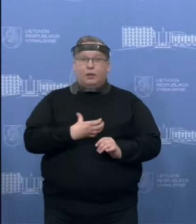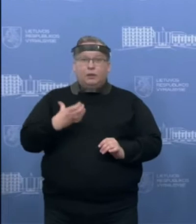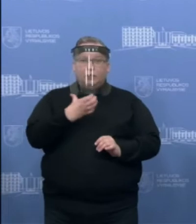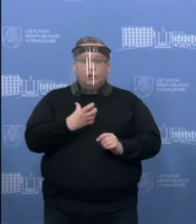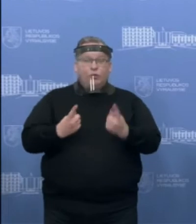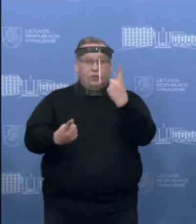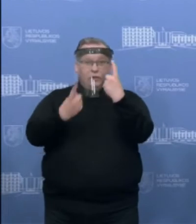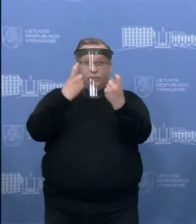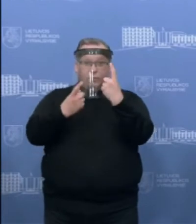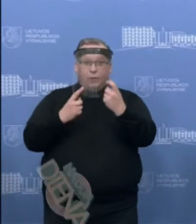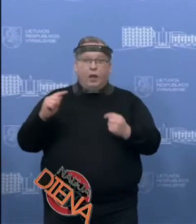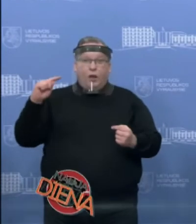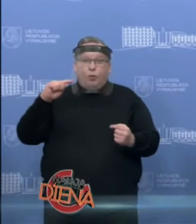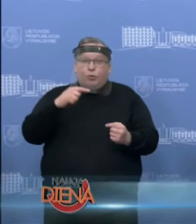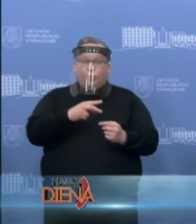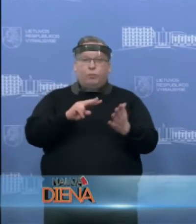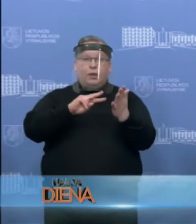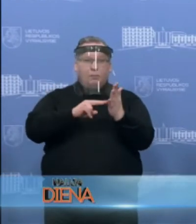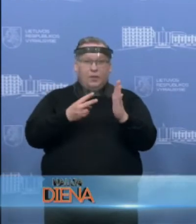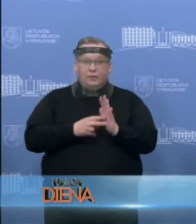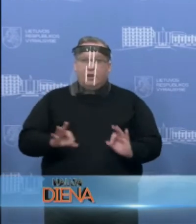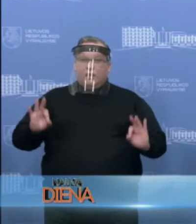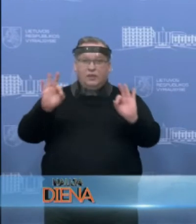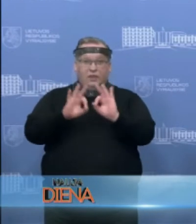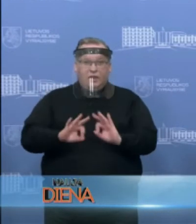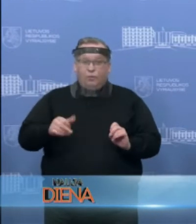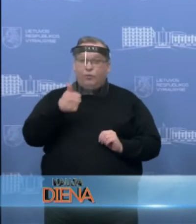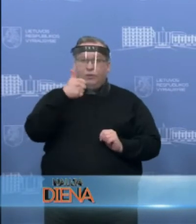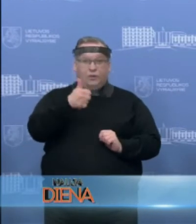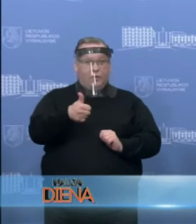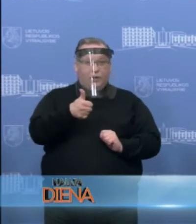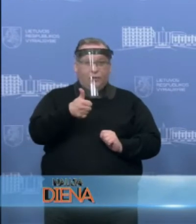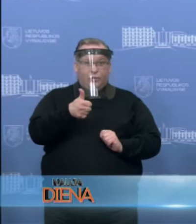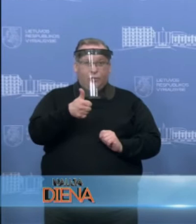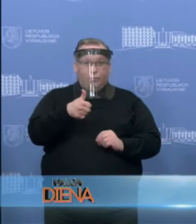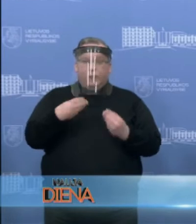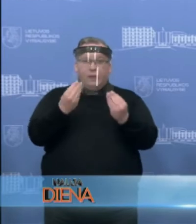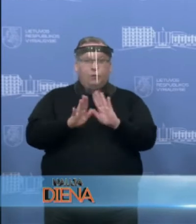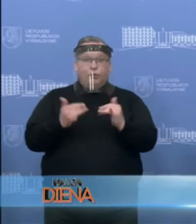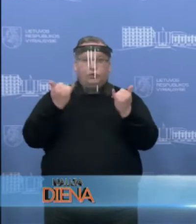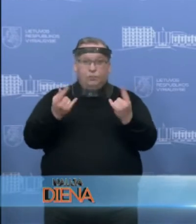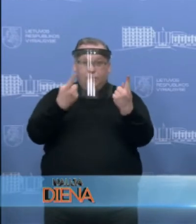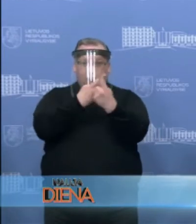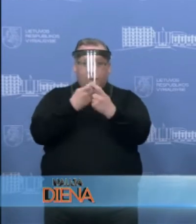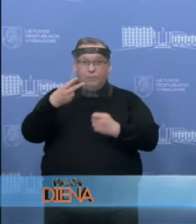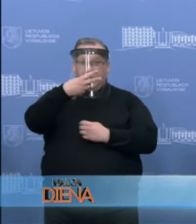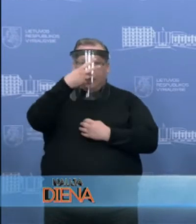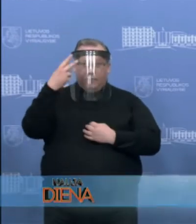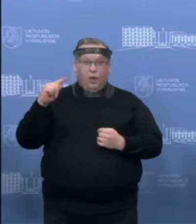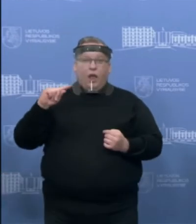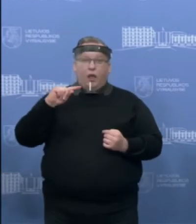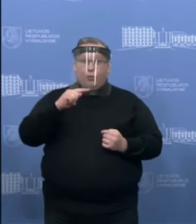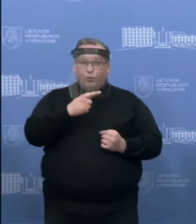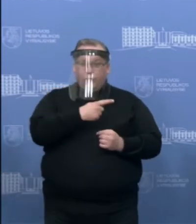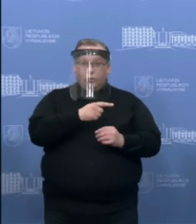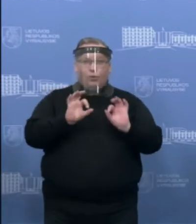jog ekonominės prognozės tikrai nieko gero nežada. Šiandien paskelbtoje Lietuvos ekonomikos